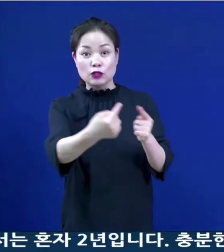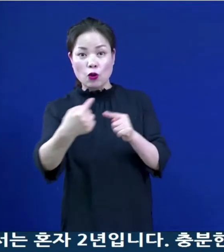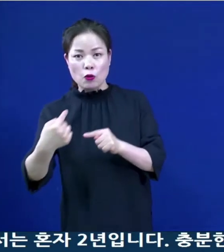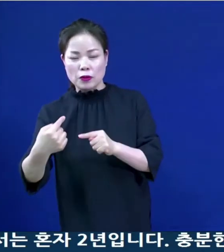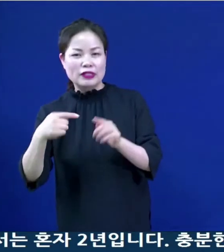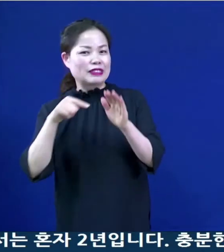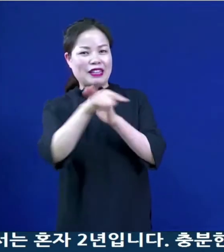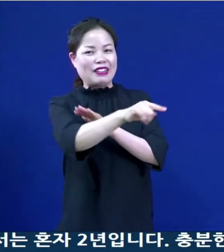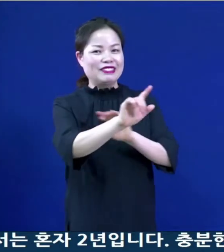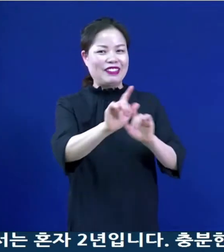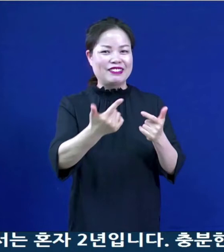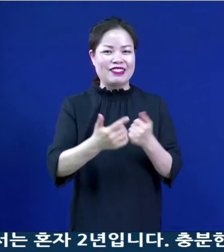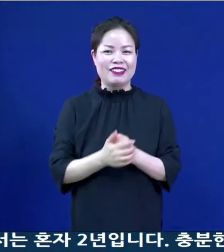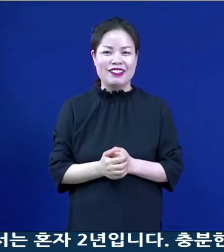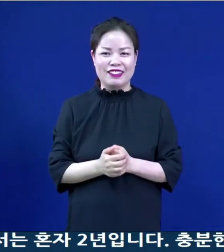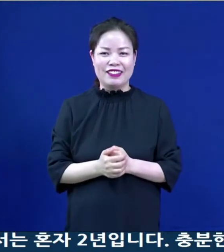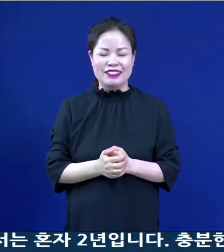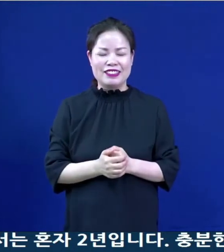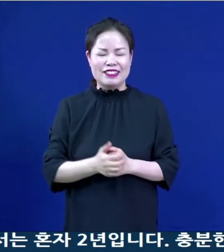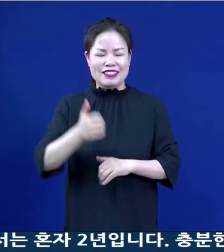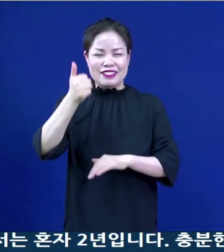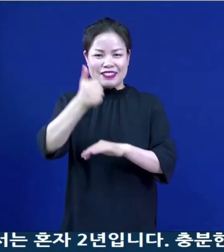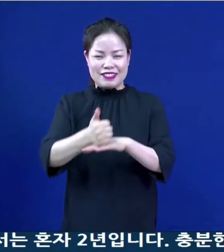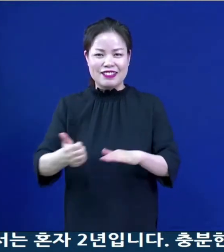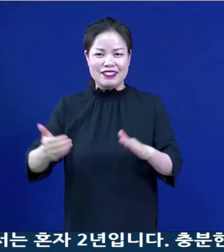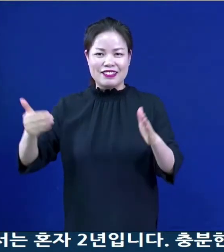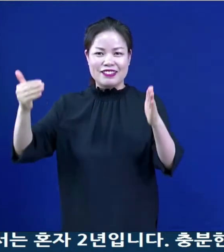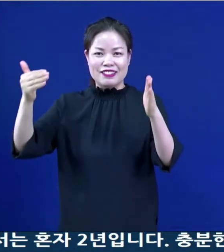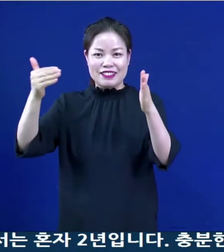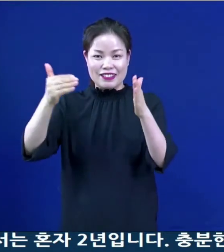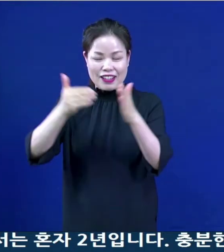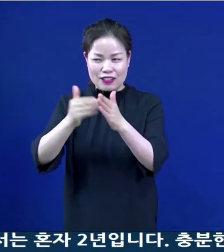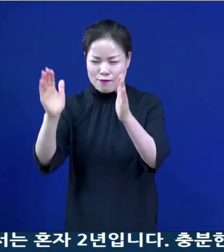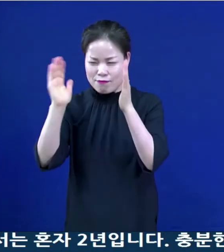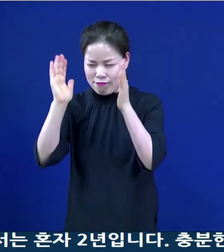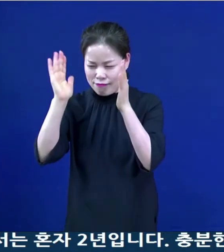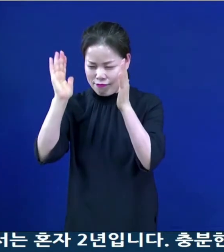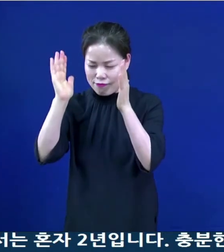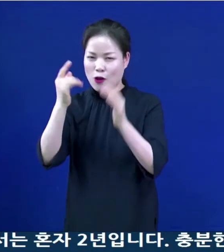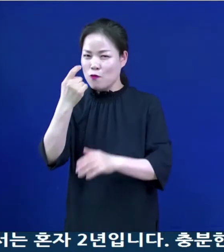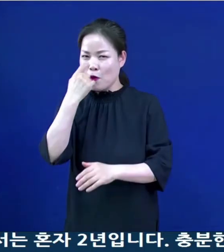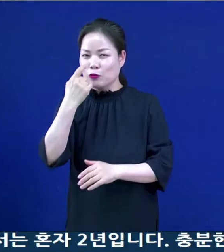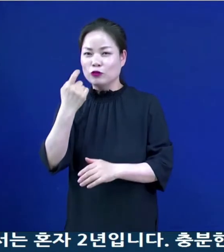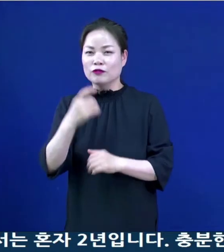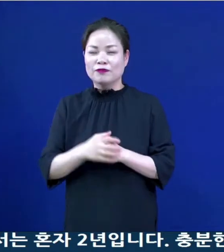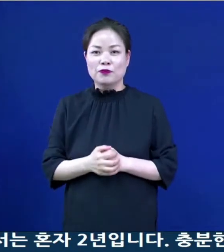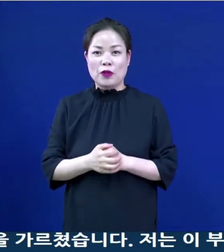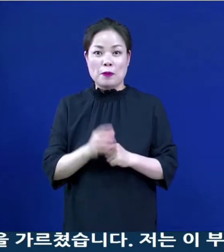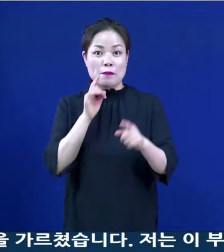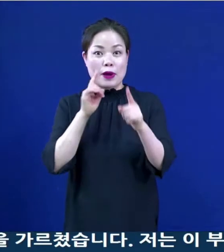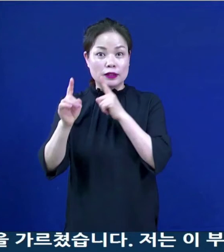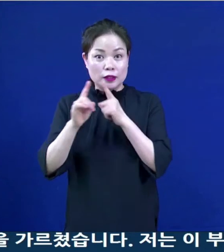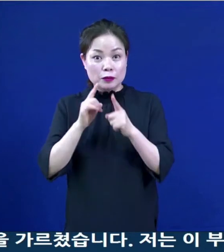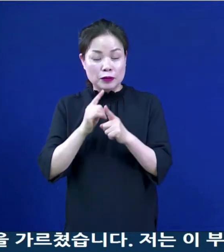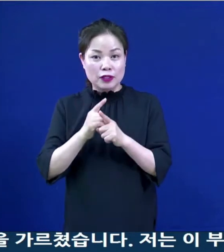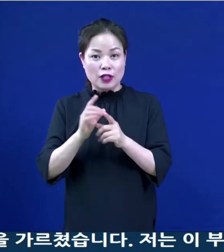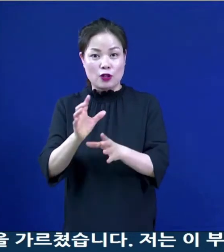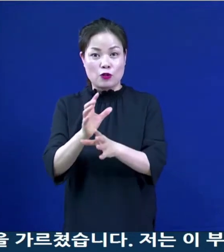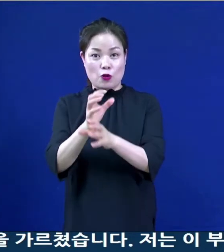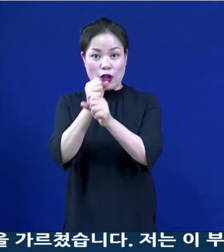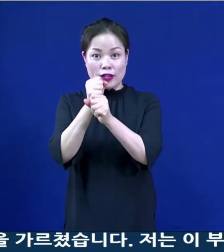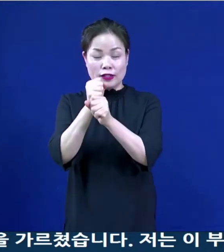안 나가. 끝까지. 그런 걸로 저는 이해가 돼요. 이 말씀이 그렇게 요약이